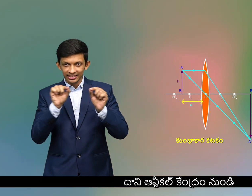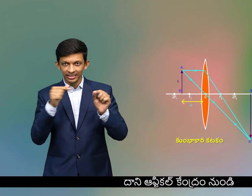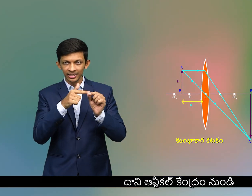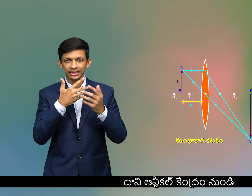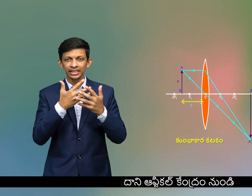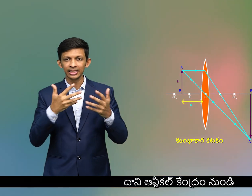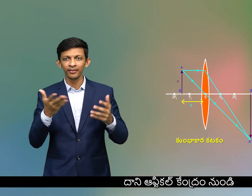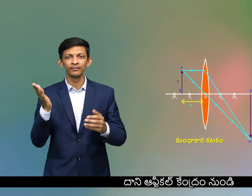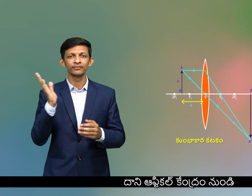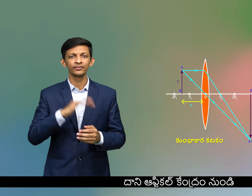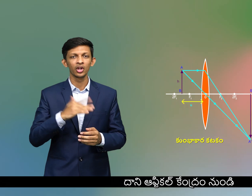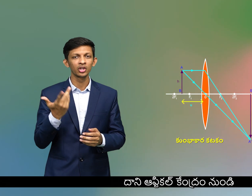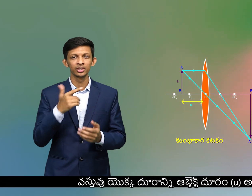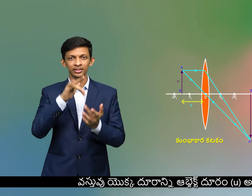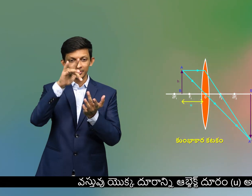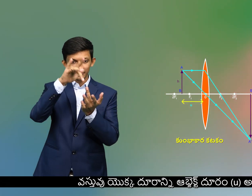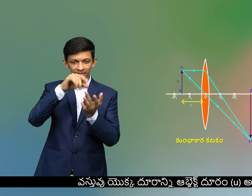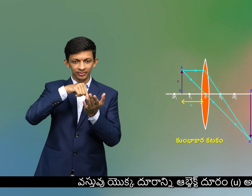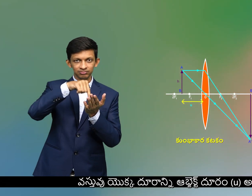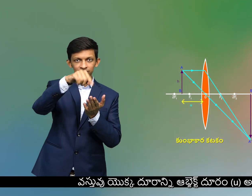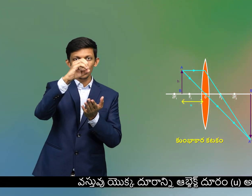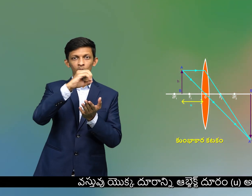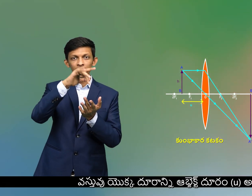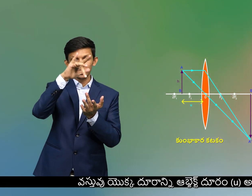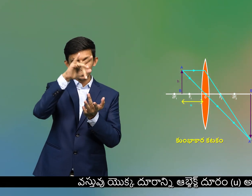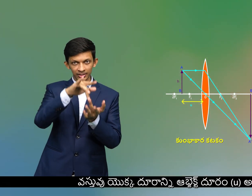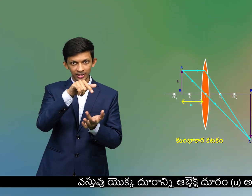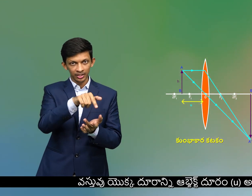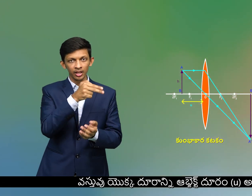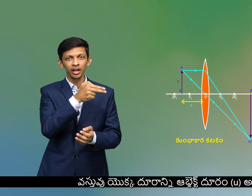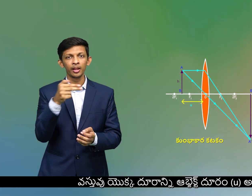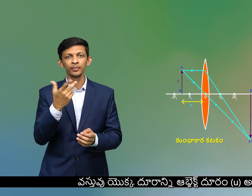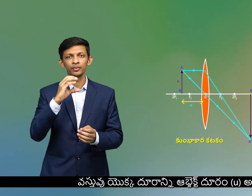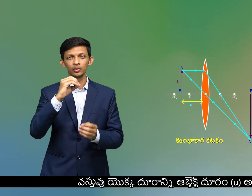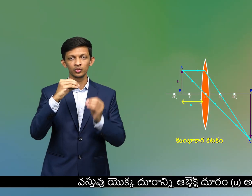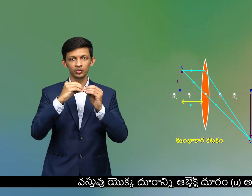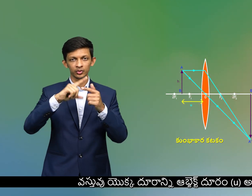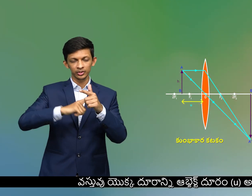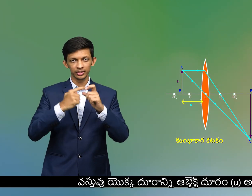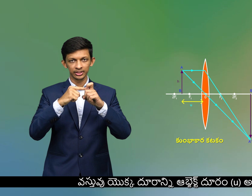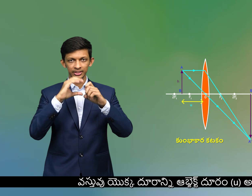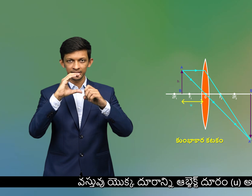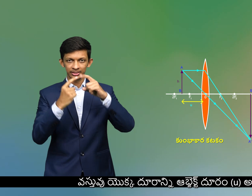దాని ఆప్టికల్ కేంద్రం నుండి వస్తువు యొక్క దూరాన్ని ఆబ్జెక్ట్ దూరం U అంటారు.